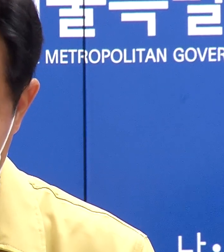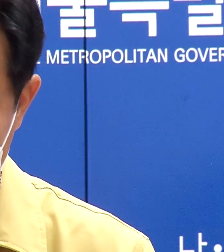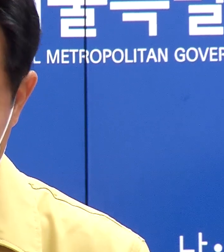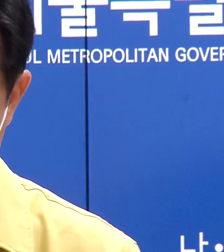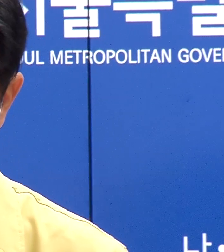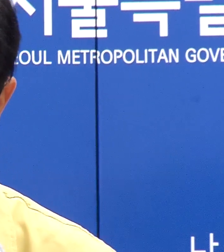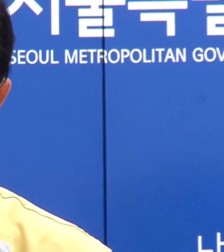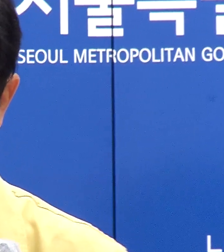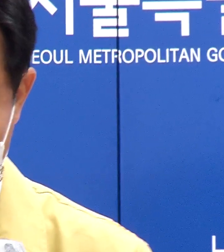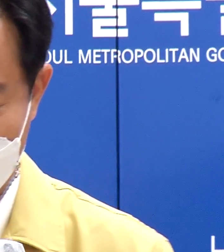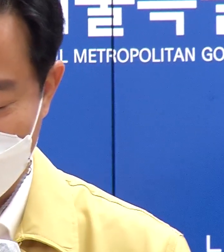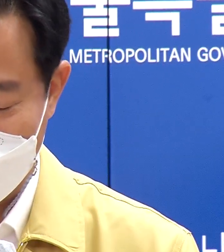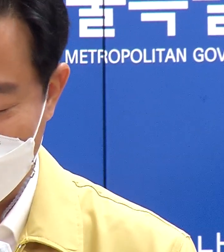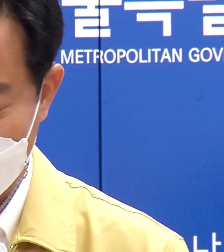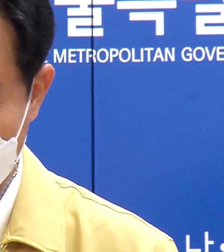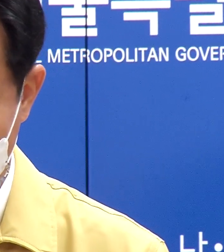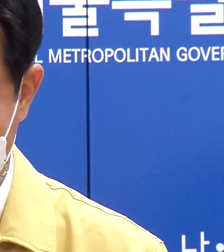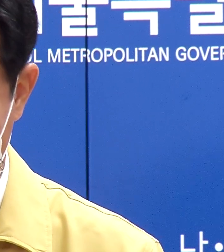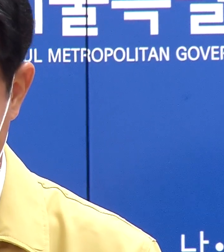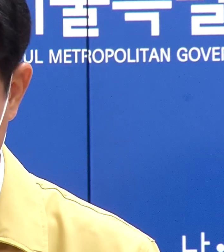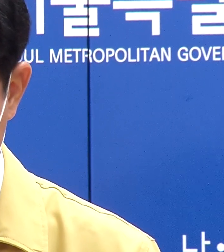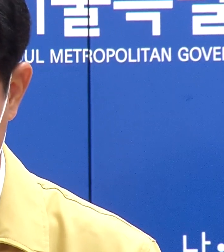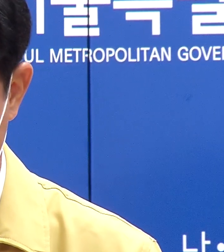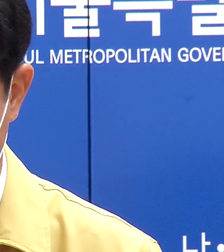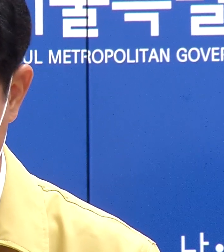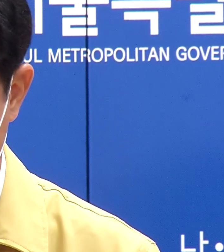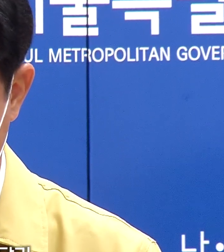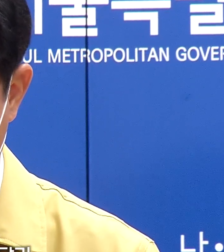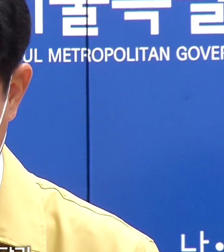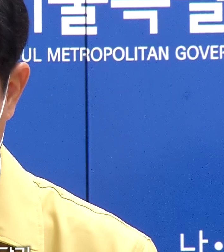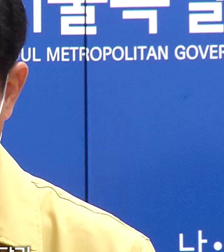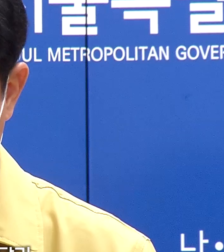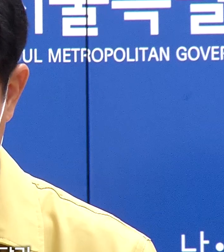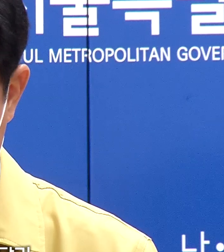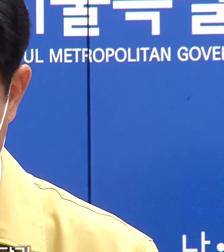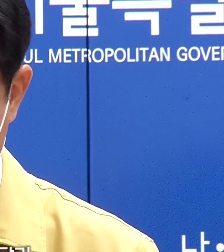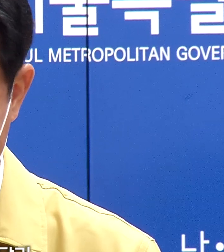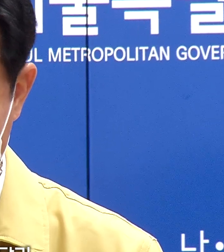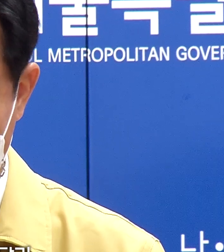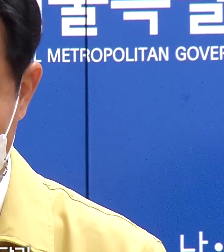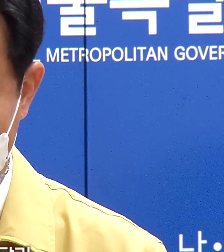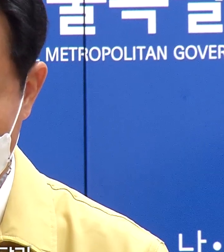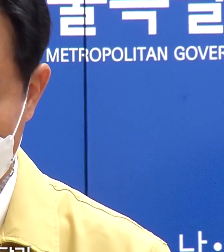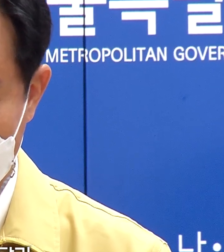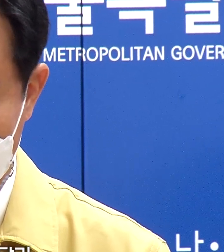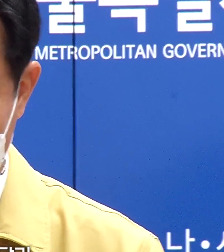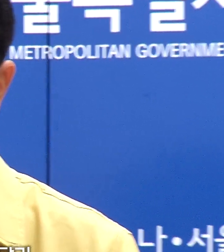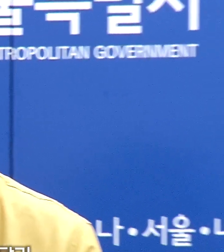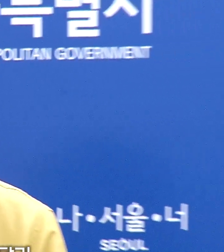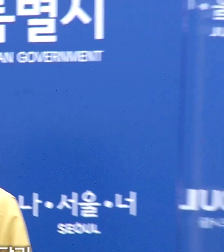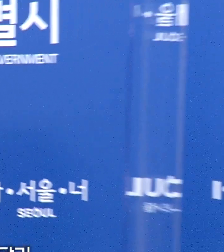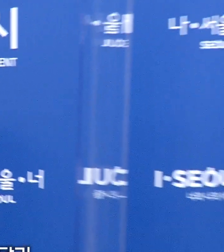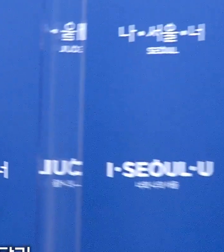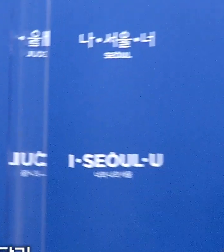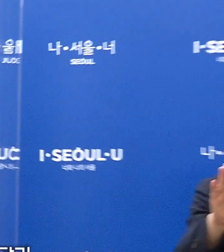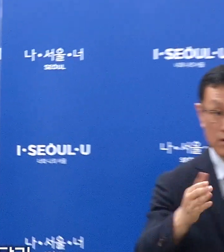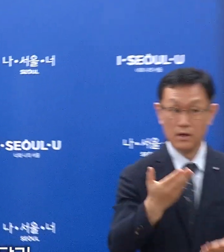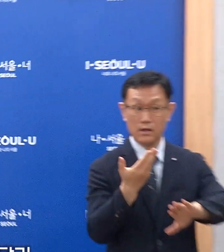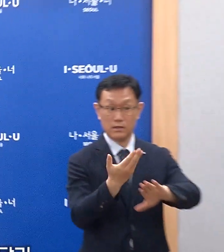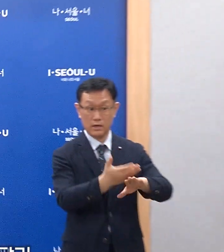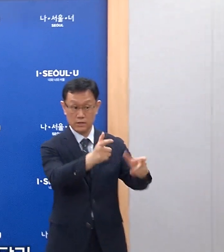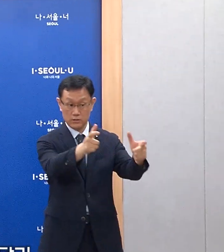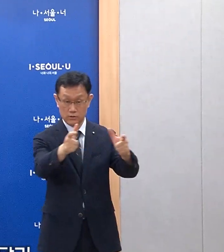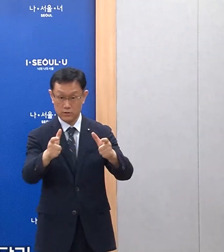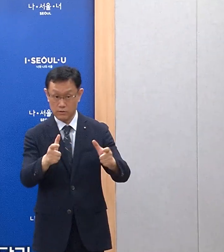대해 시장님과 서울시는 어떻게 평가하고 있는지요? 그리고 서울시가 향후 다른 지자체와 달리